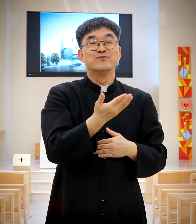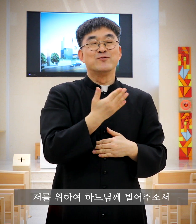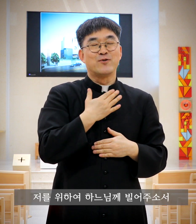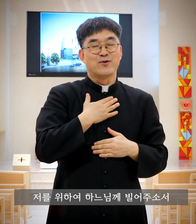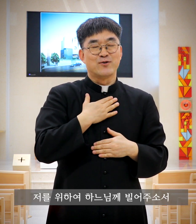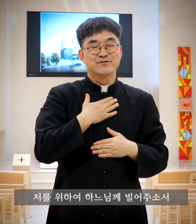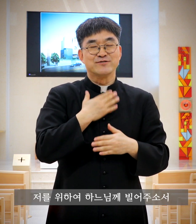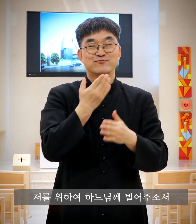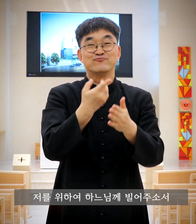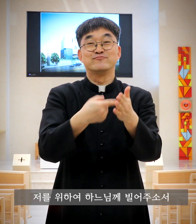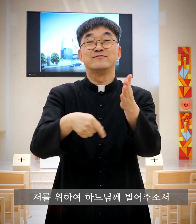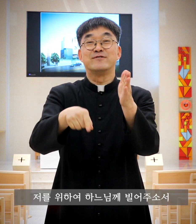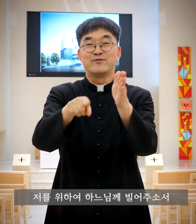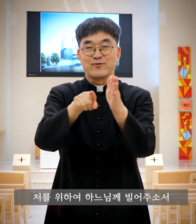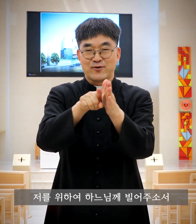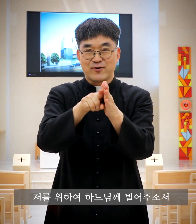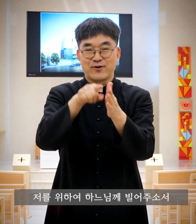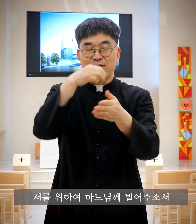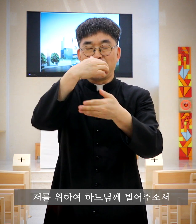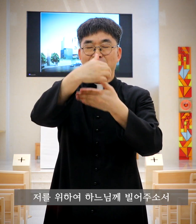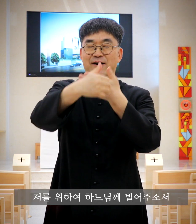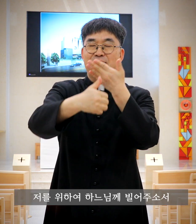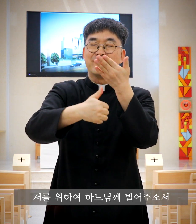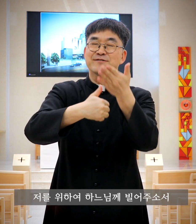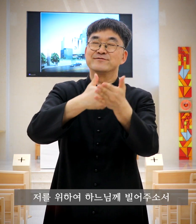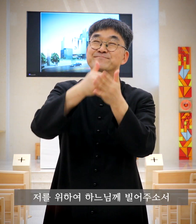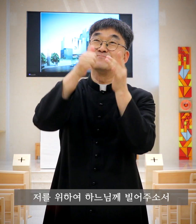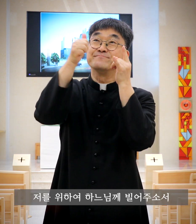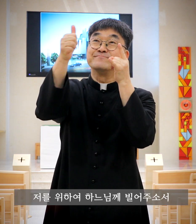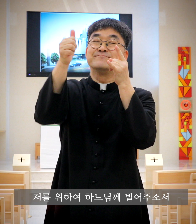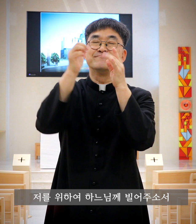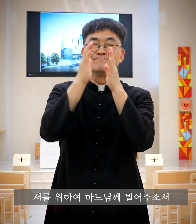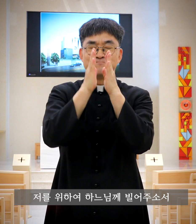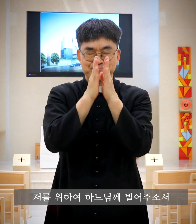저를 위하여 하느님께 빌어주소서